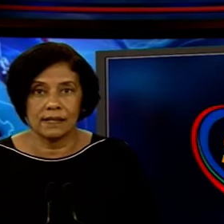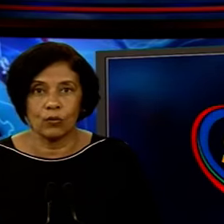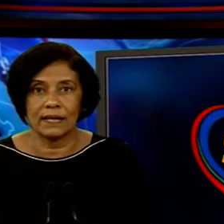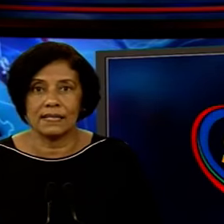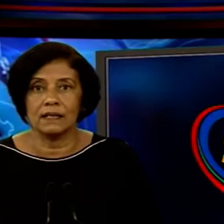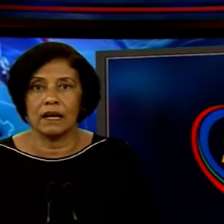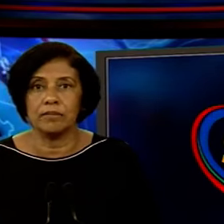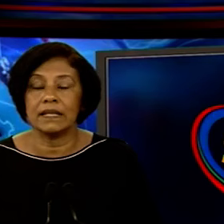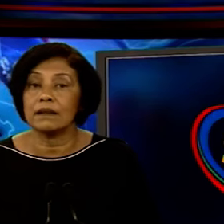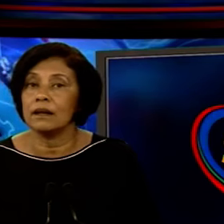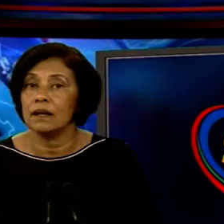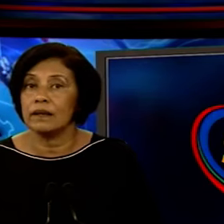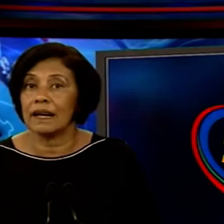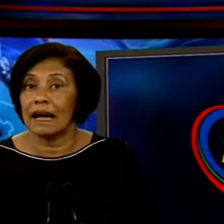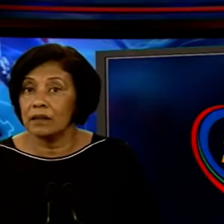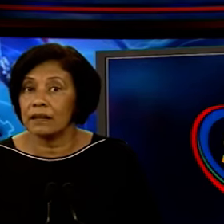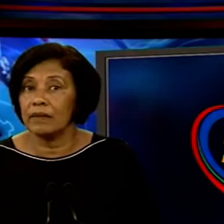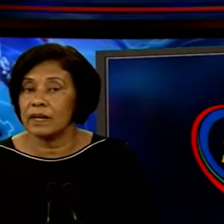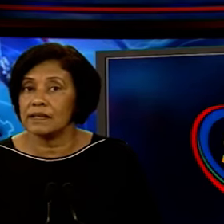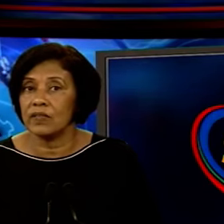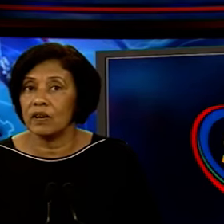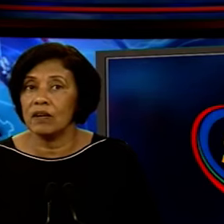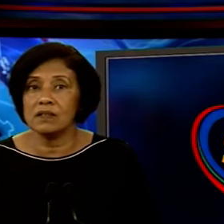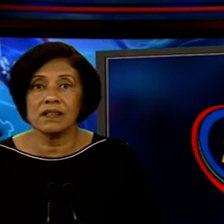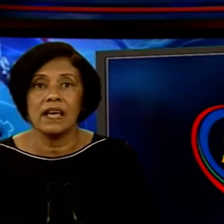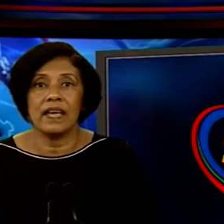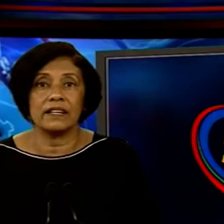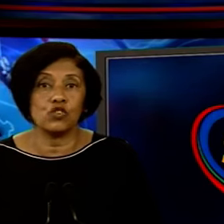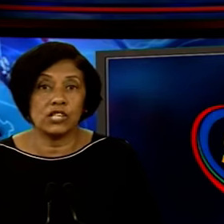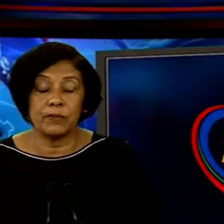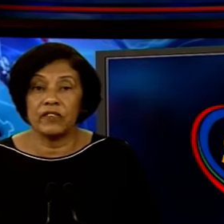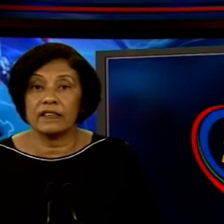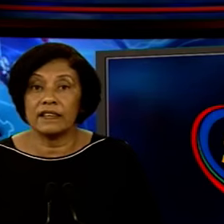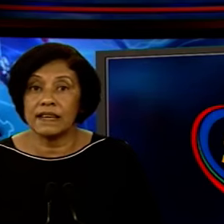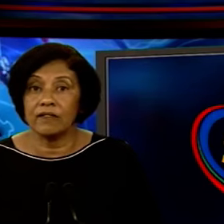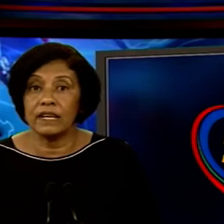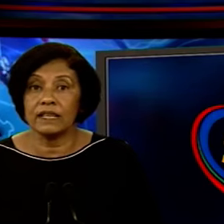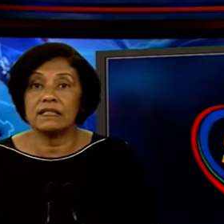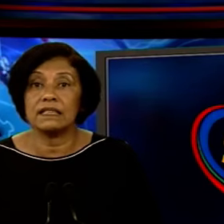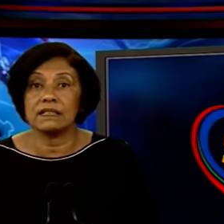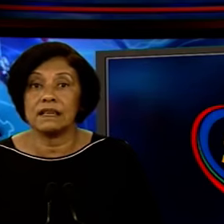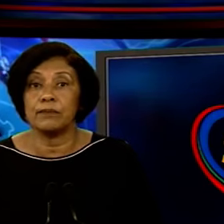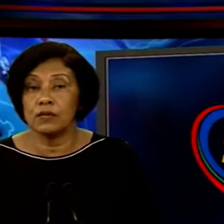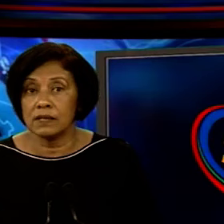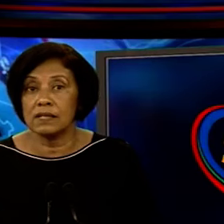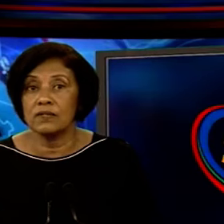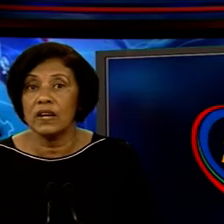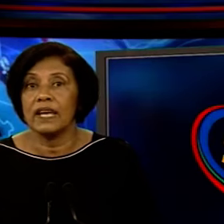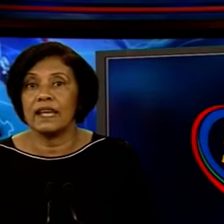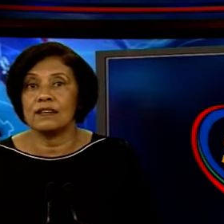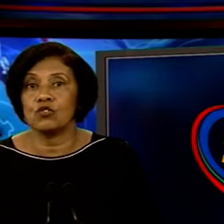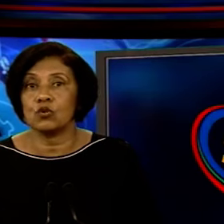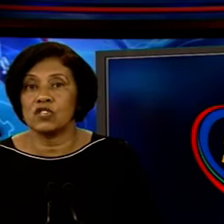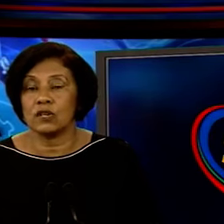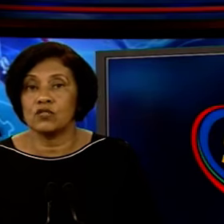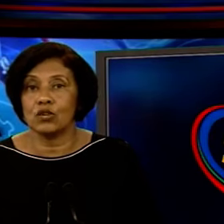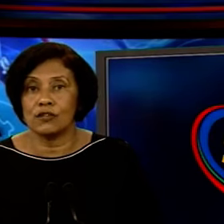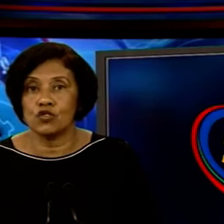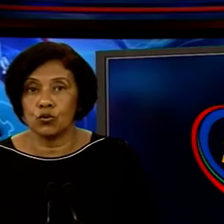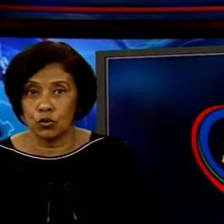ces lois qui ont mis en quarantaine persévérance et qui ont fait test avec, qui ont testé positif et là, ils ont